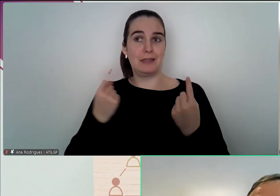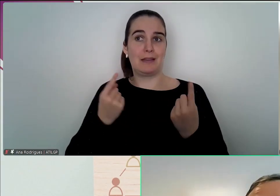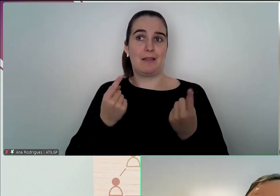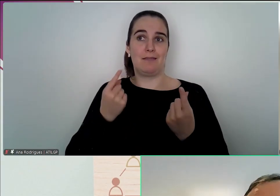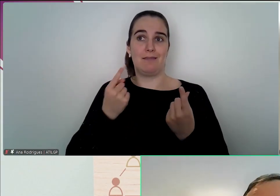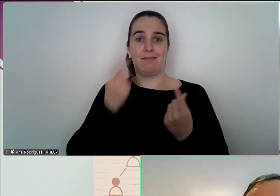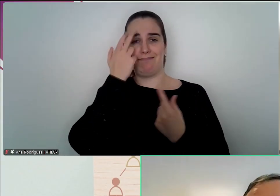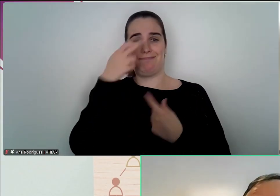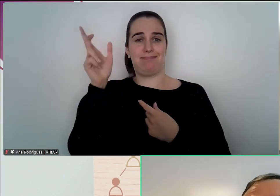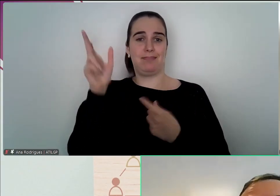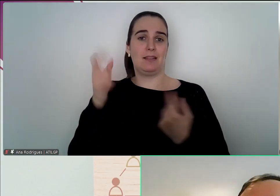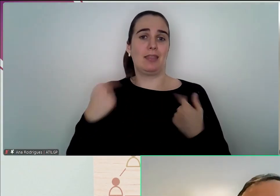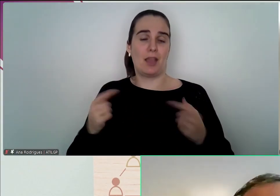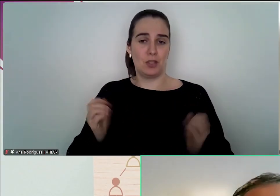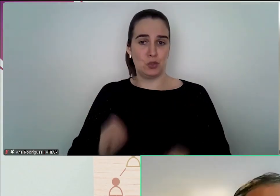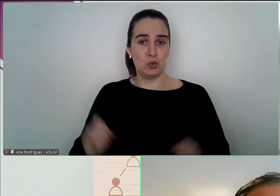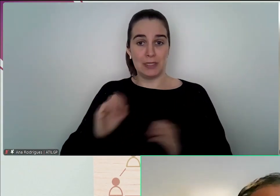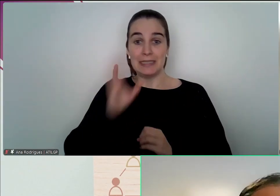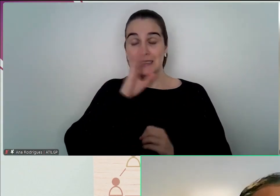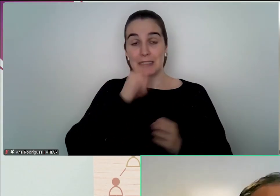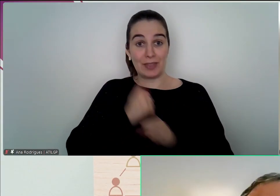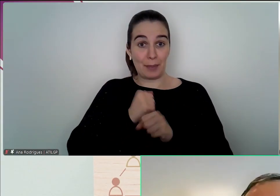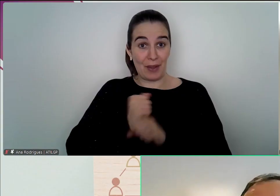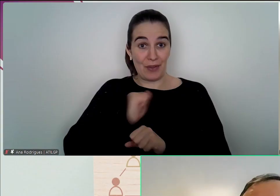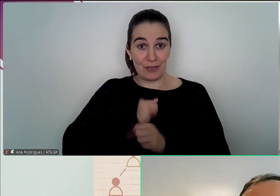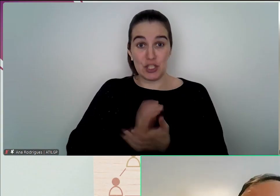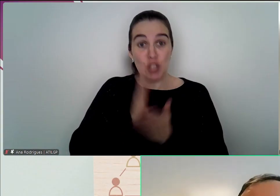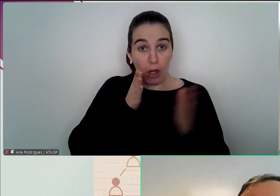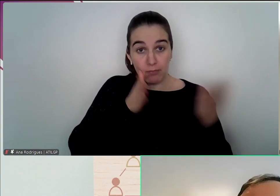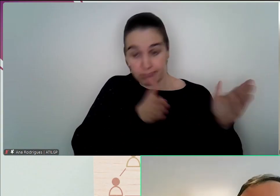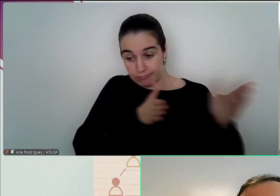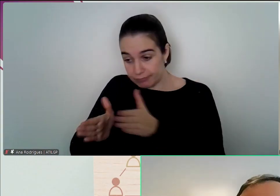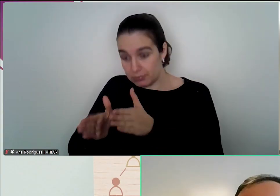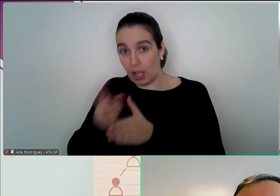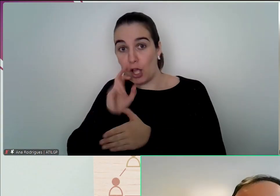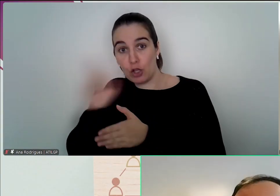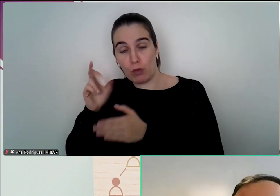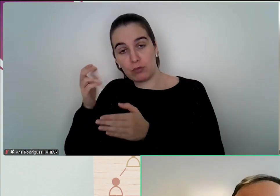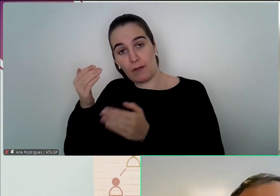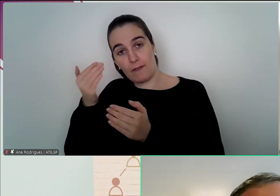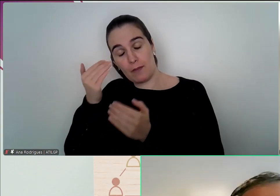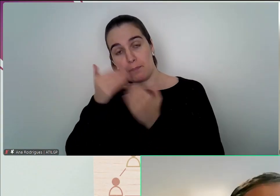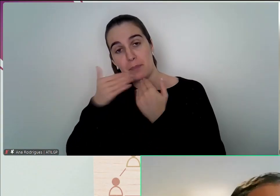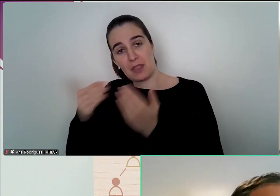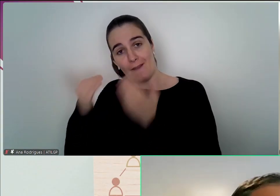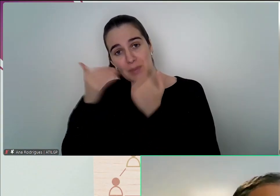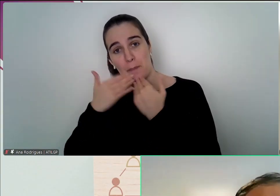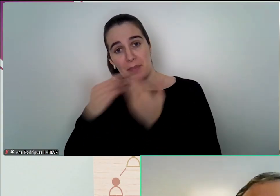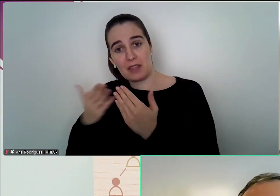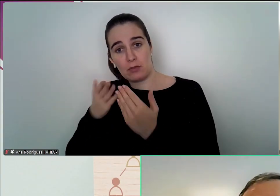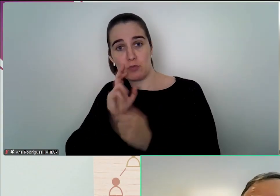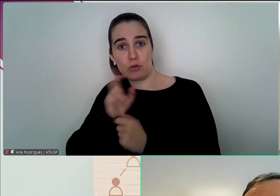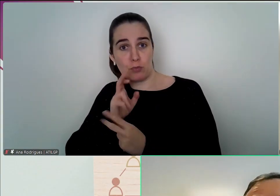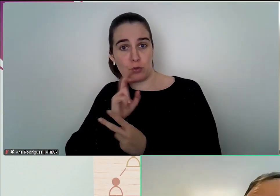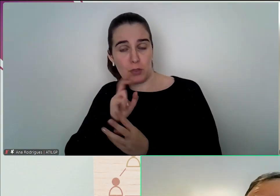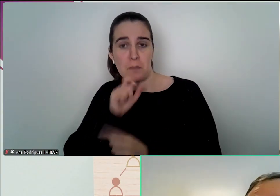que canalizar todos os meus recursos para, de alguma forma, dar a resposta a centenas e a centenas de pedidos de acesso, isso